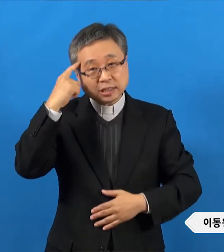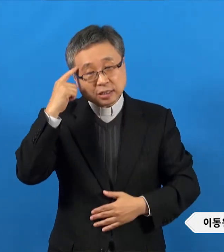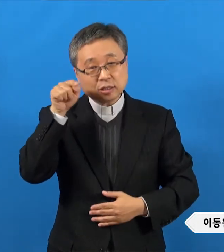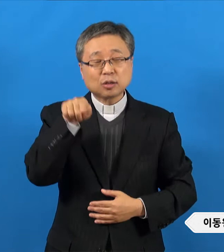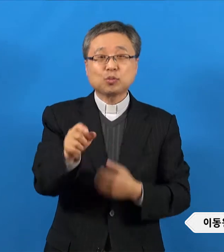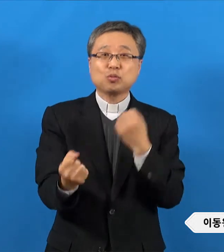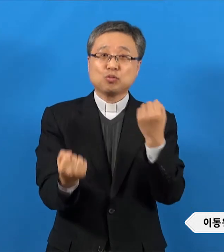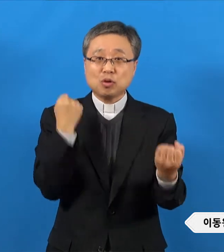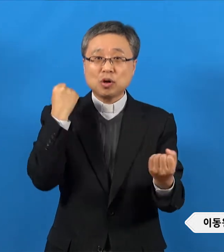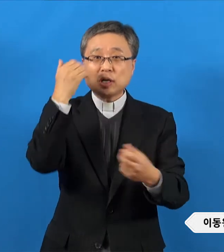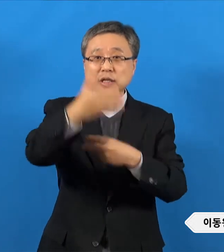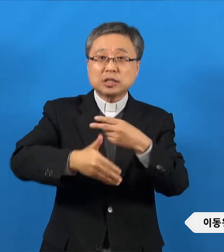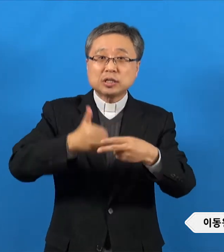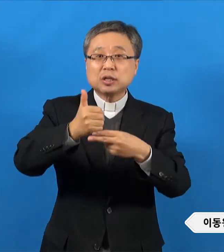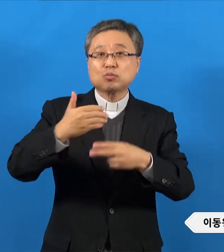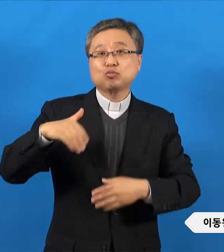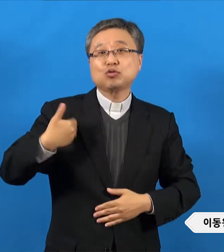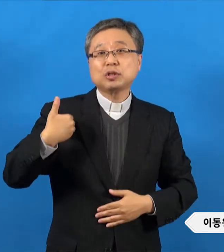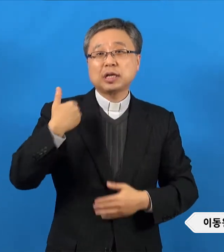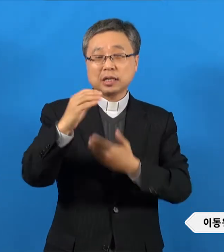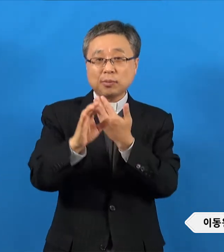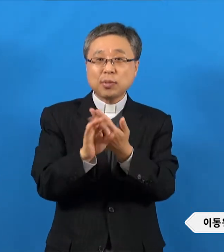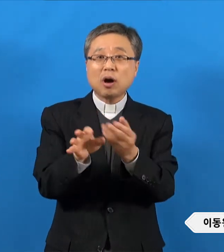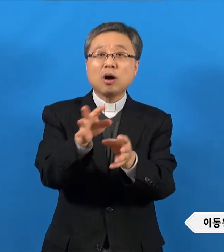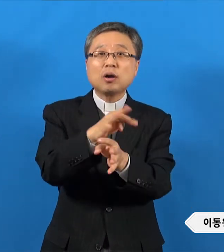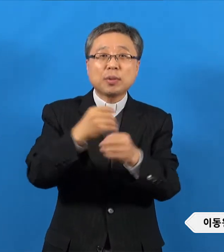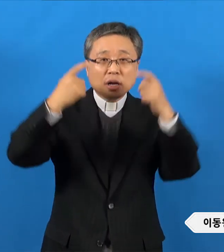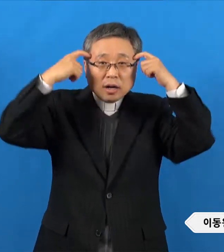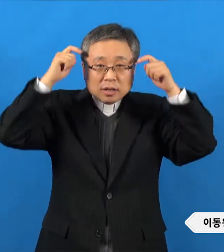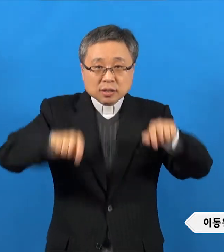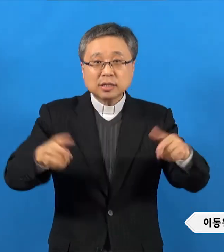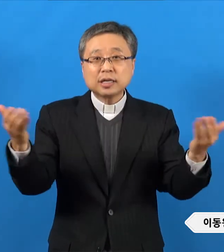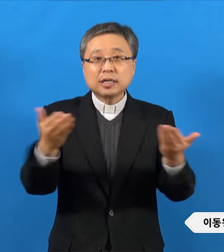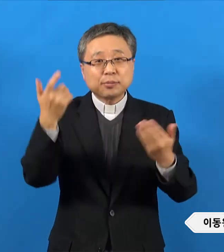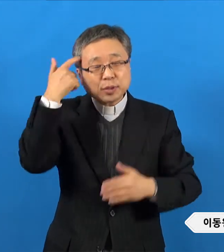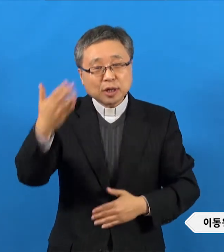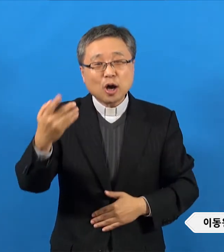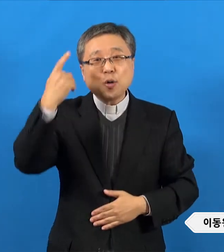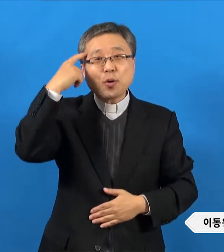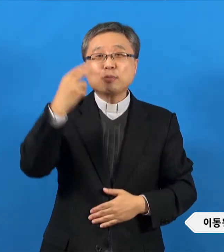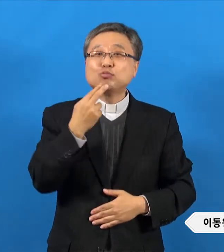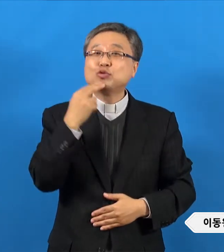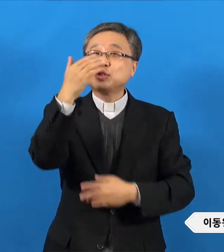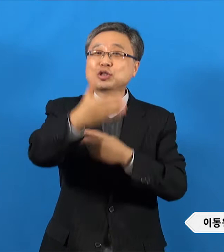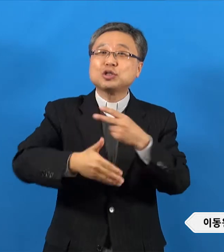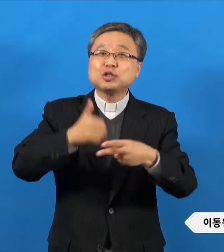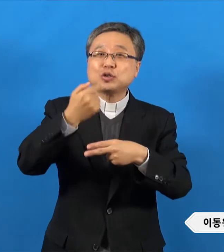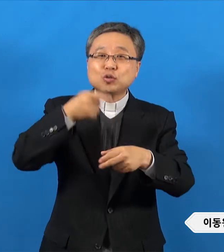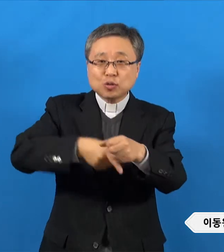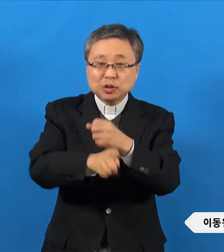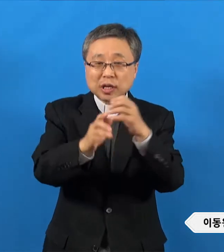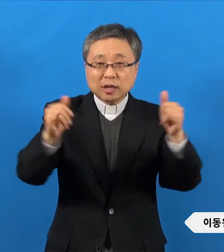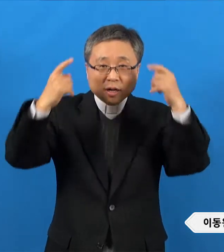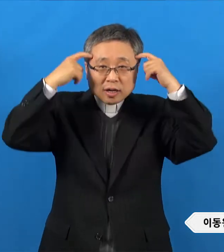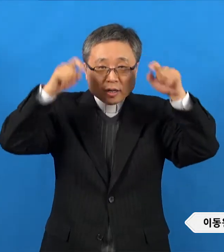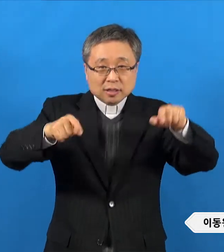불구하고 신을 부인한다면 얼마나 어리석은 일입니까? 왜 무신론자는 어리석은가? 그것은 양심의